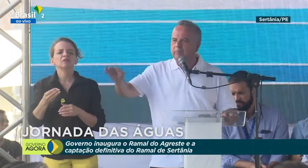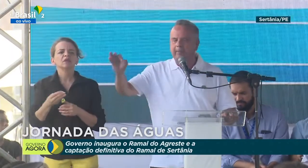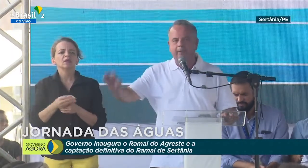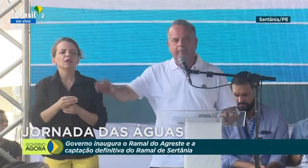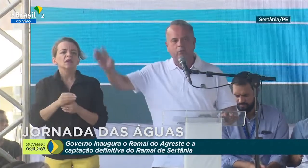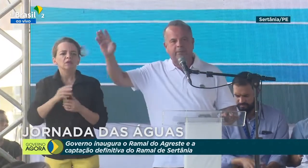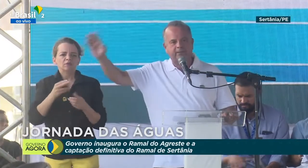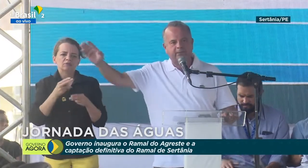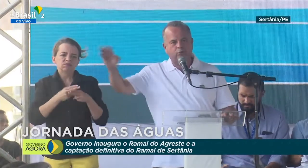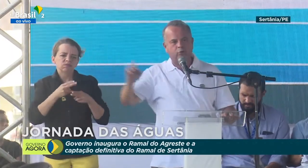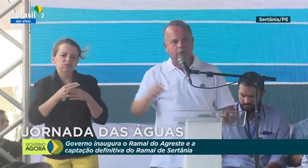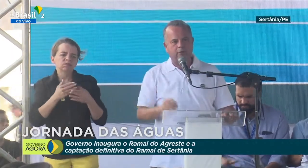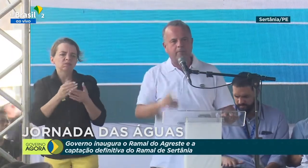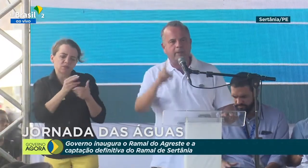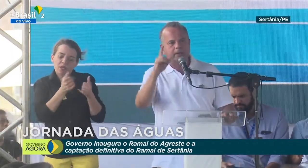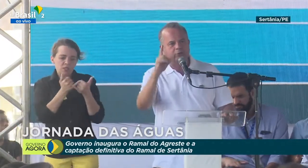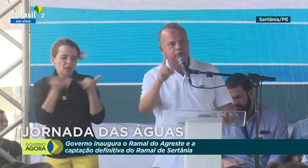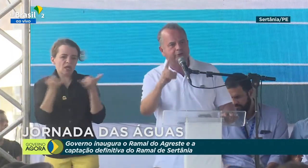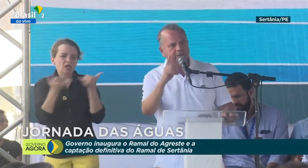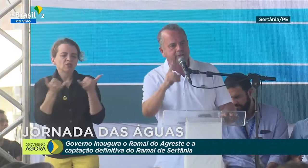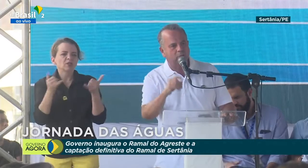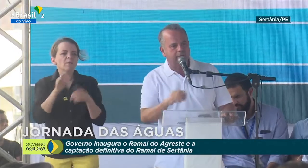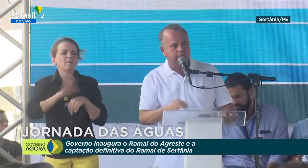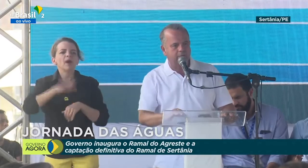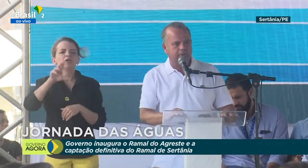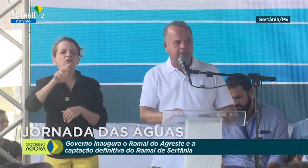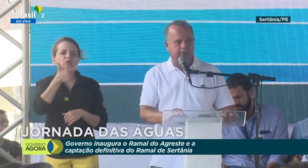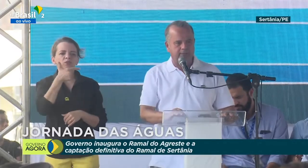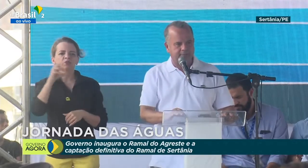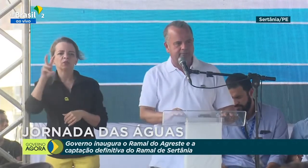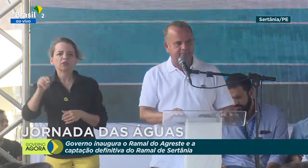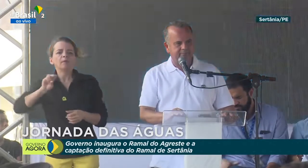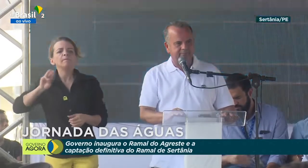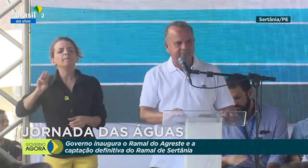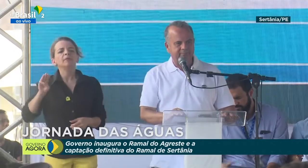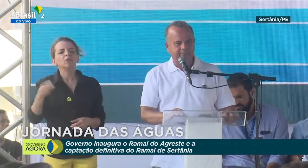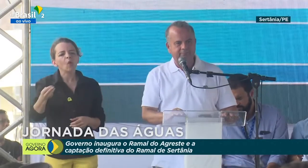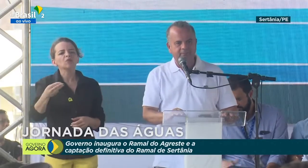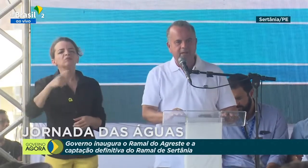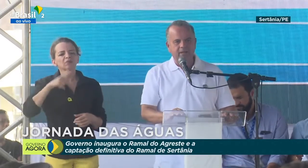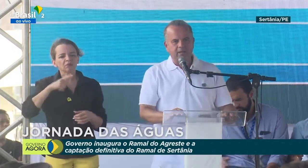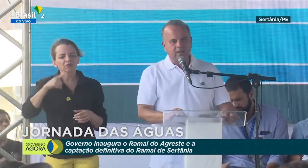do estado de Pernambuco para essa adutora. Mais de 250 milhões de reais.